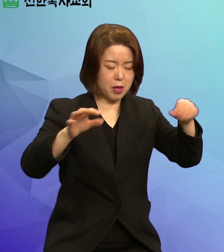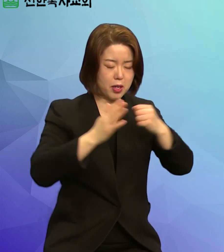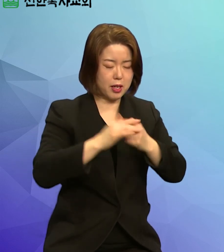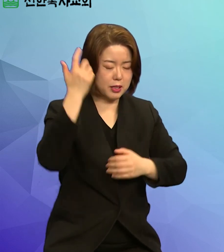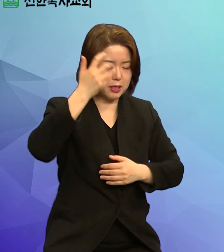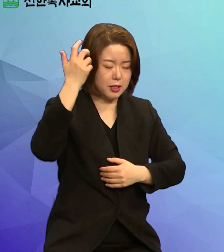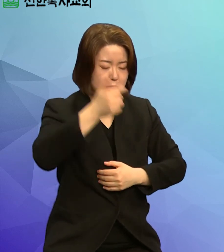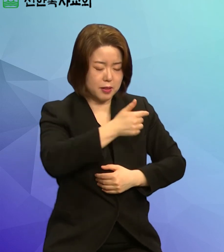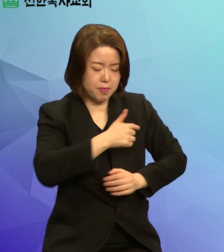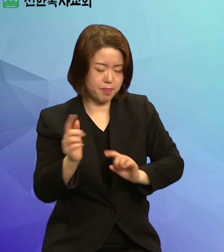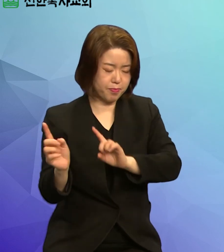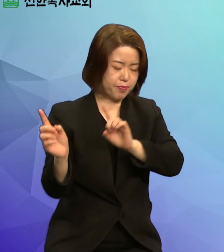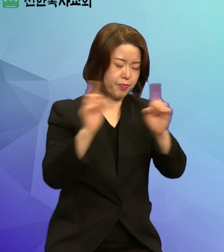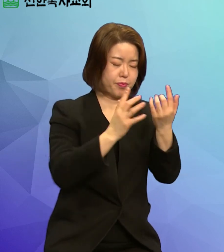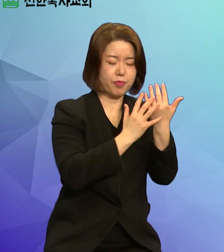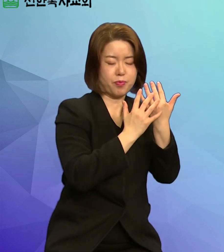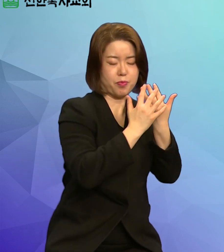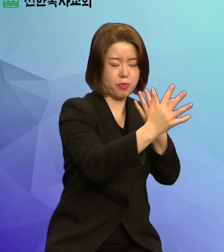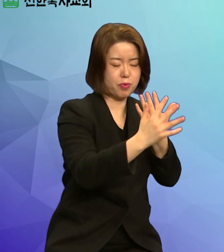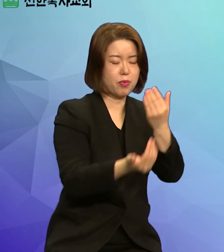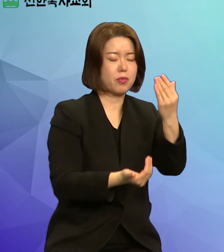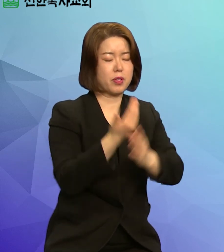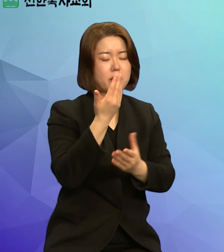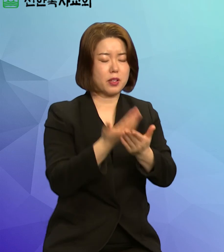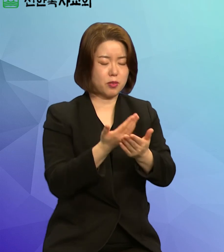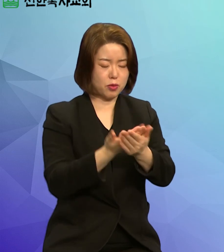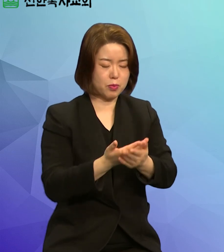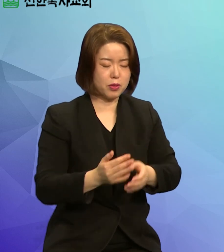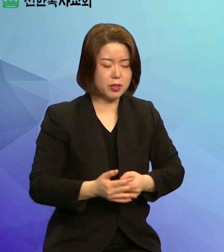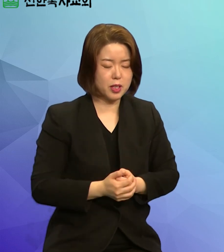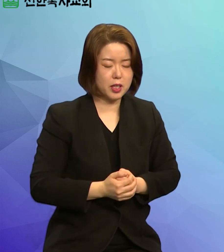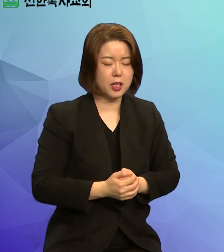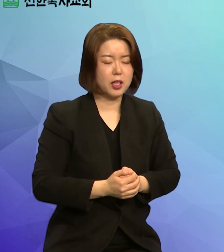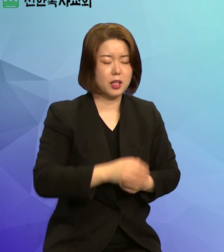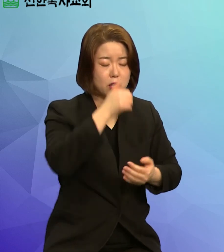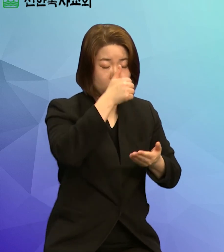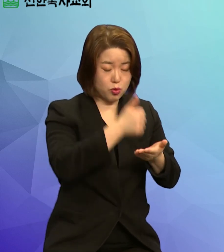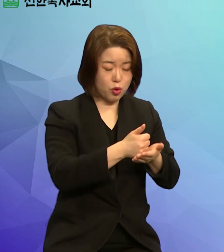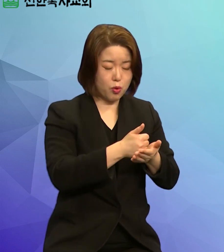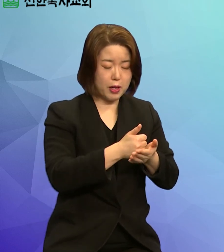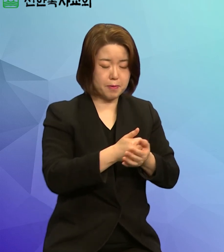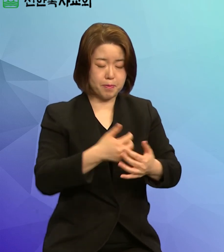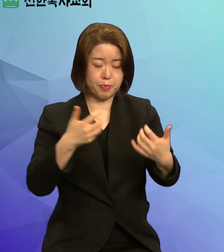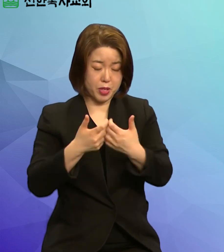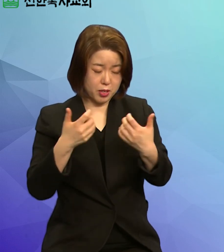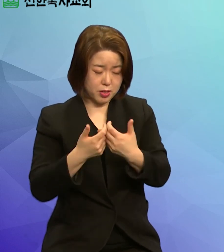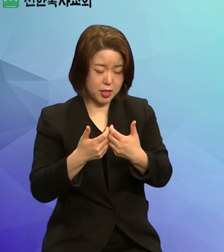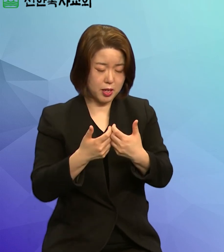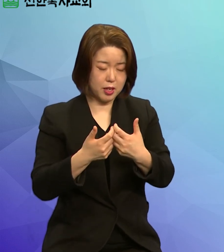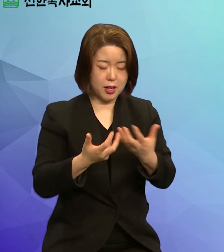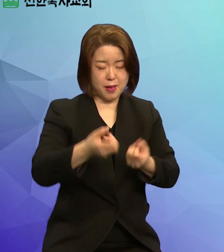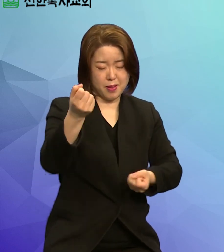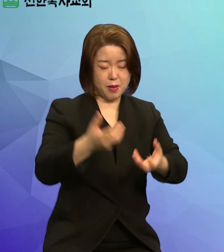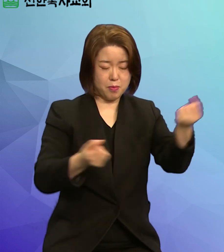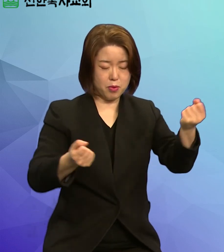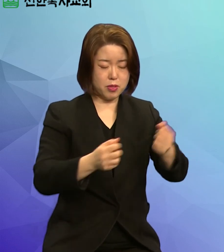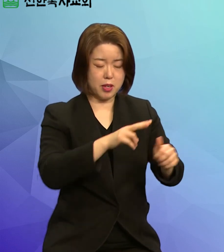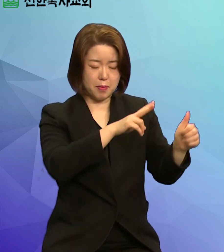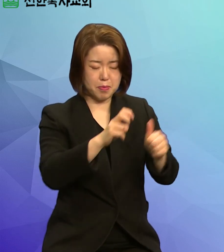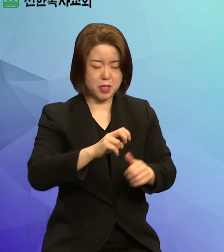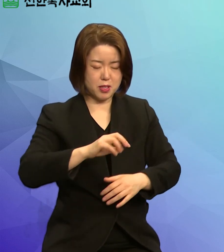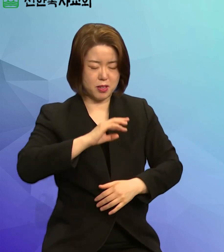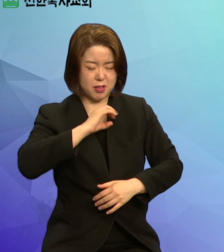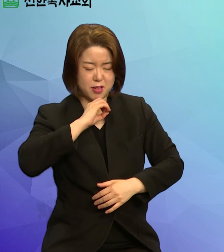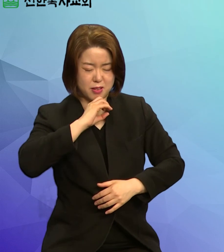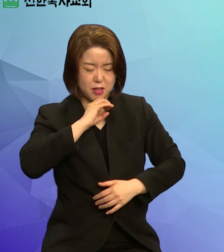영적 대각성, 대부흥이 일어나게 하셔서 죄와 전쟁과 분열, 미움,